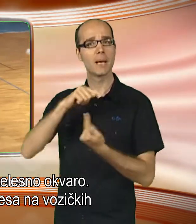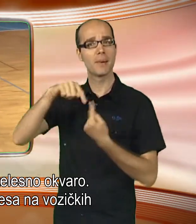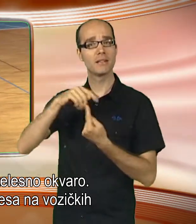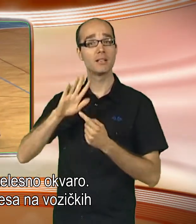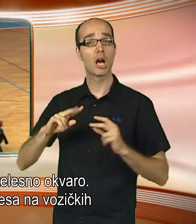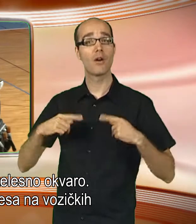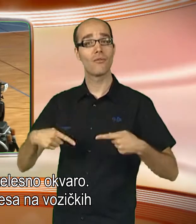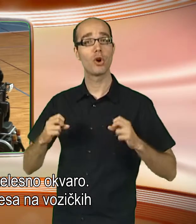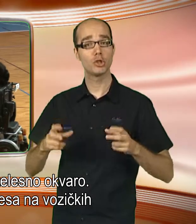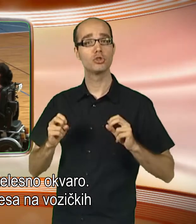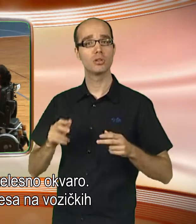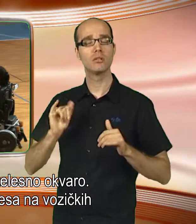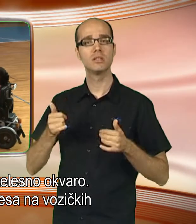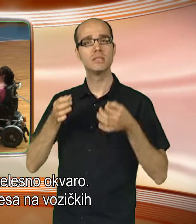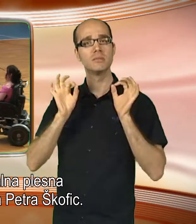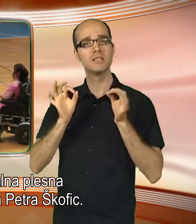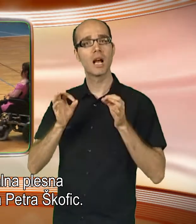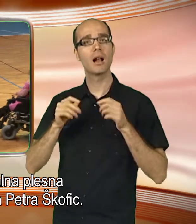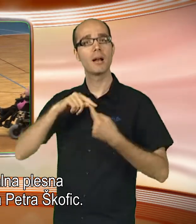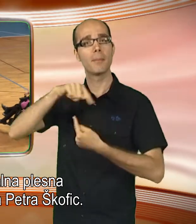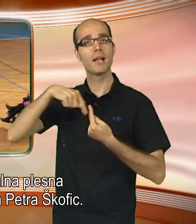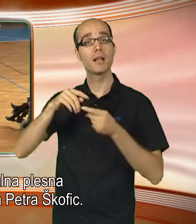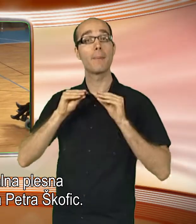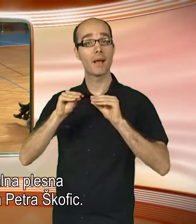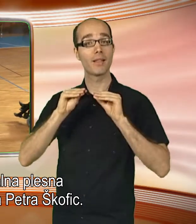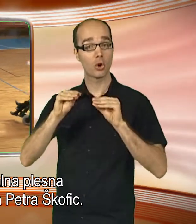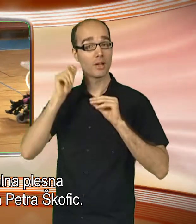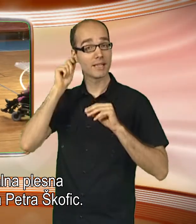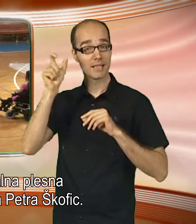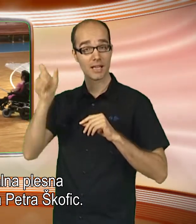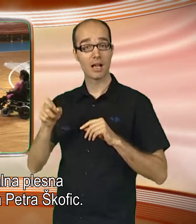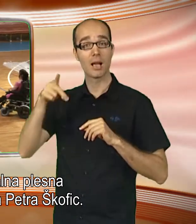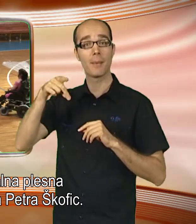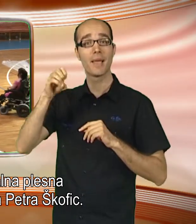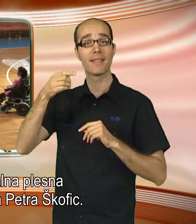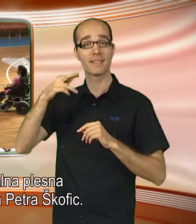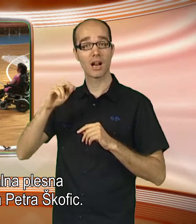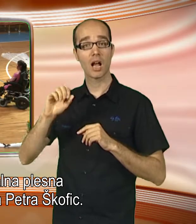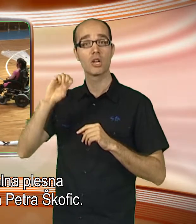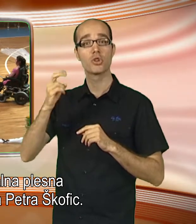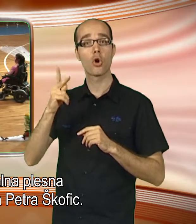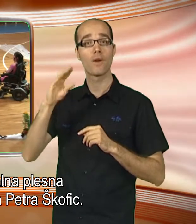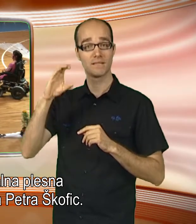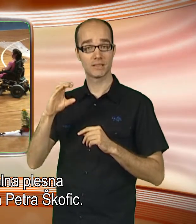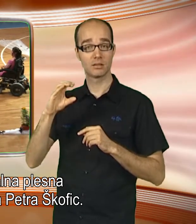Pobudnica plesa na vozičkih je specialna plesna pedagoginja Petra Škofic.